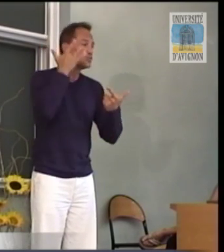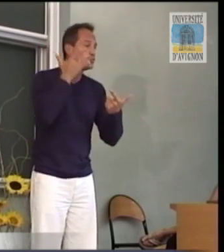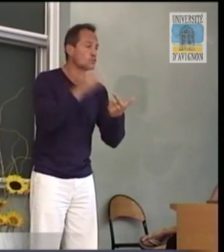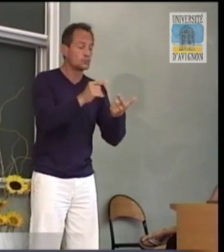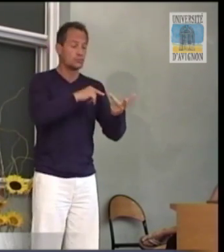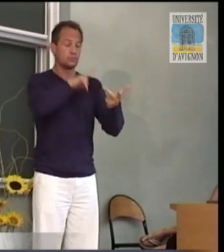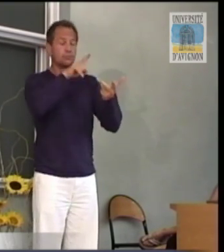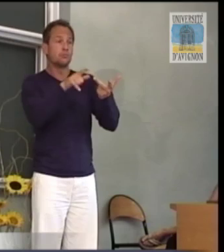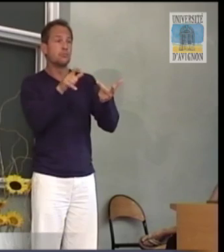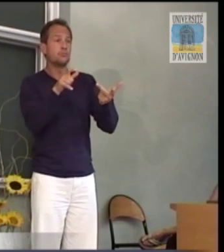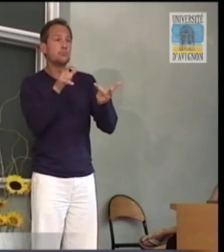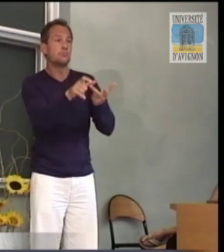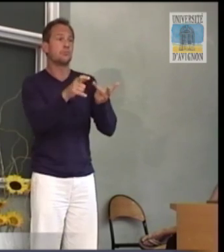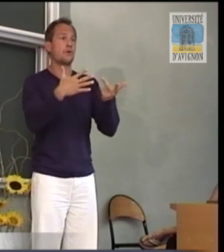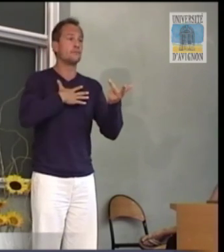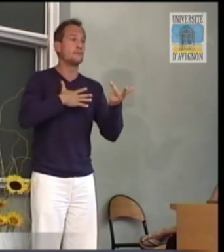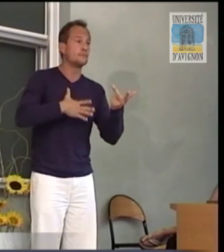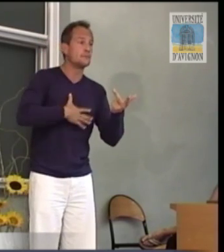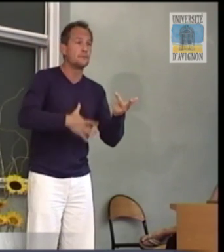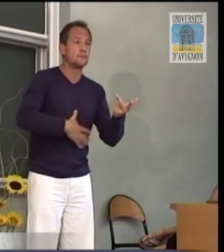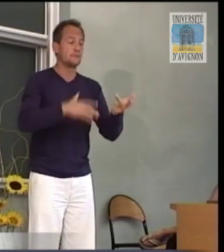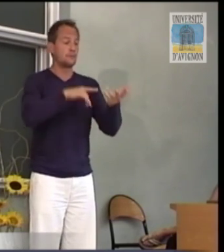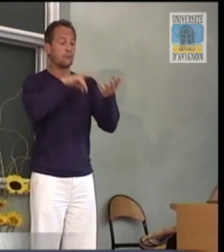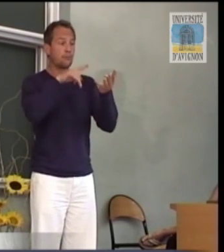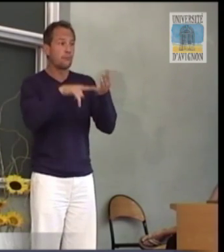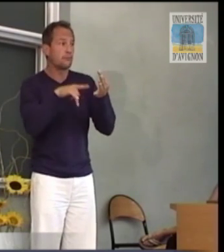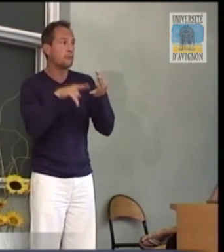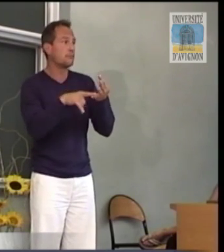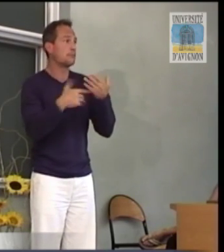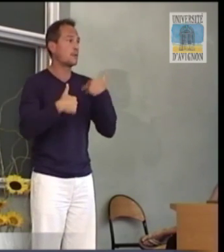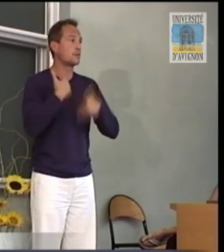culturel, handicap physique, mais handicap,